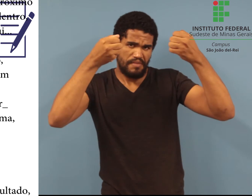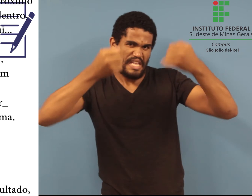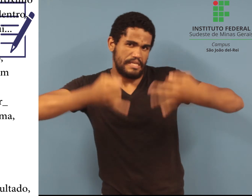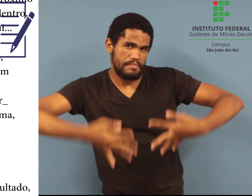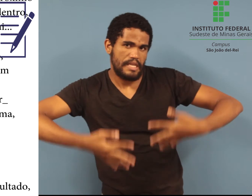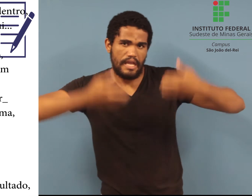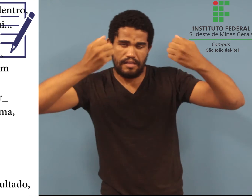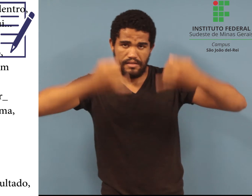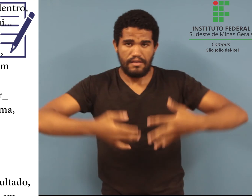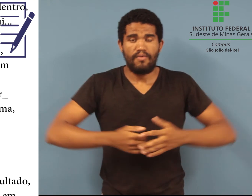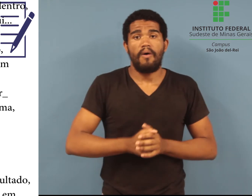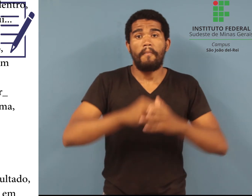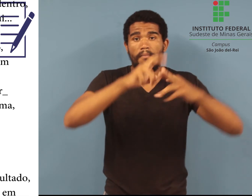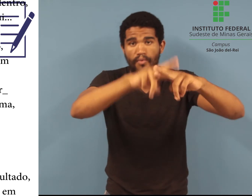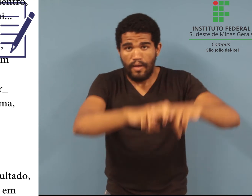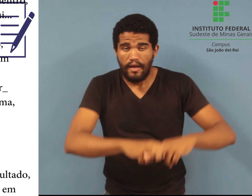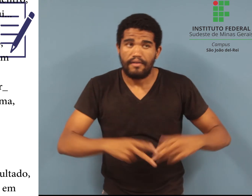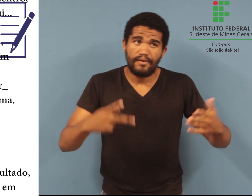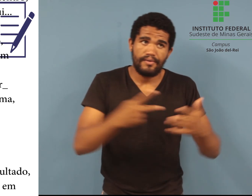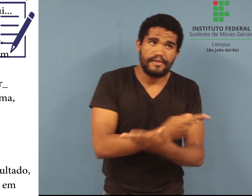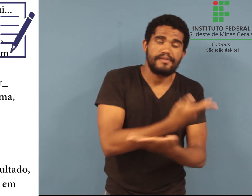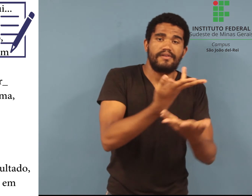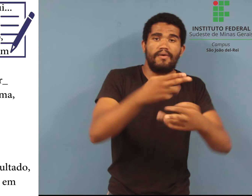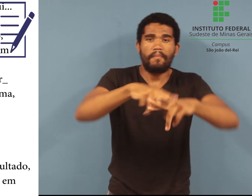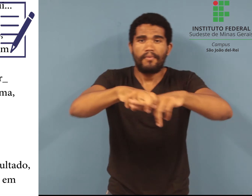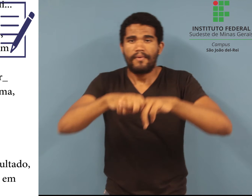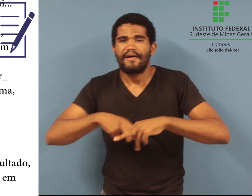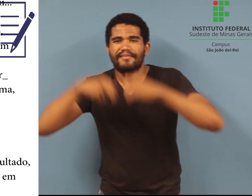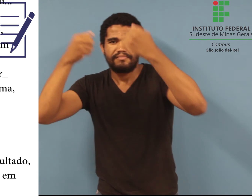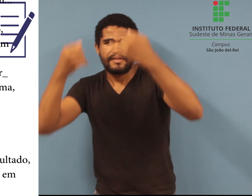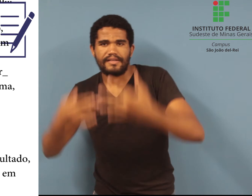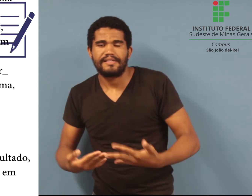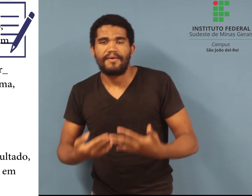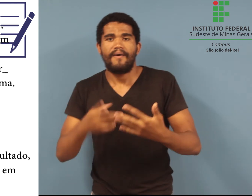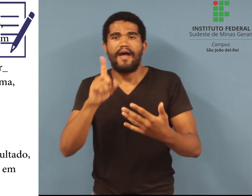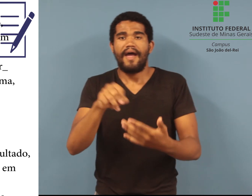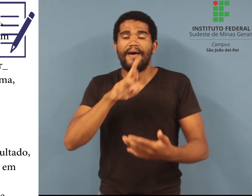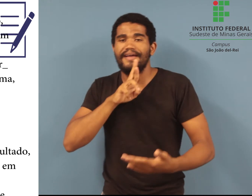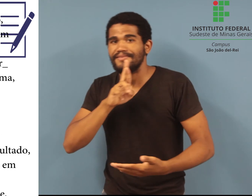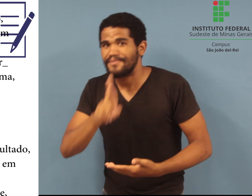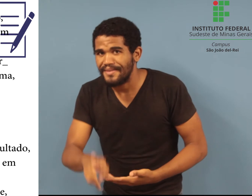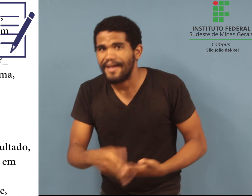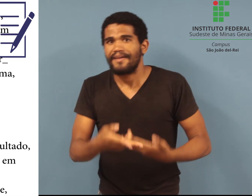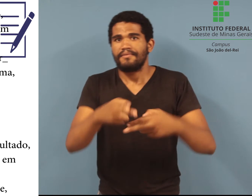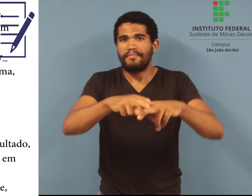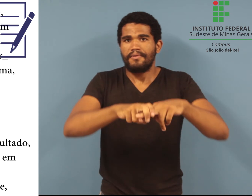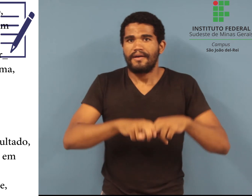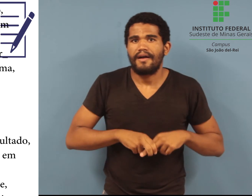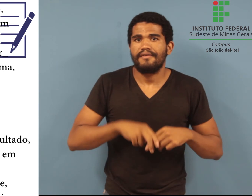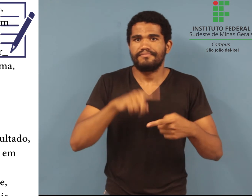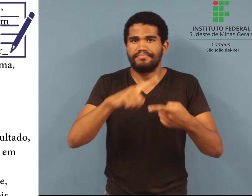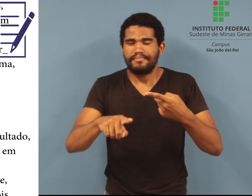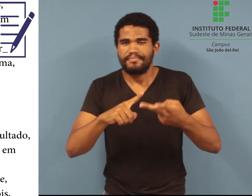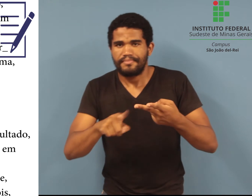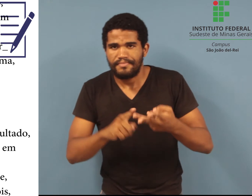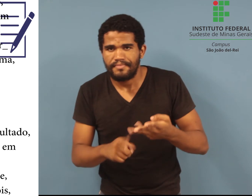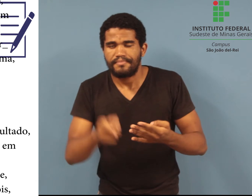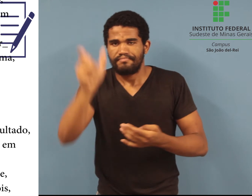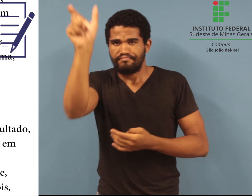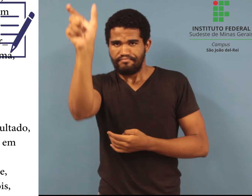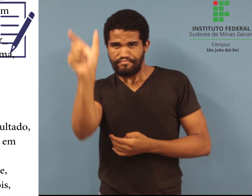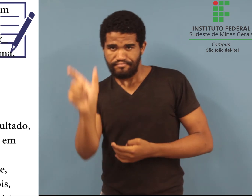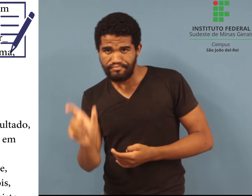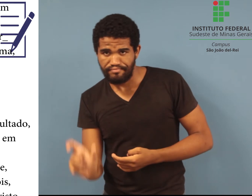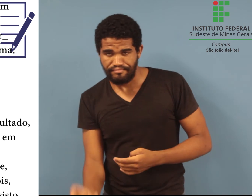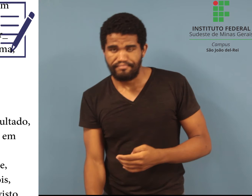Explicação. Por consequência, por conseguinte, como resultado, por isso, por causa de, em virtude de, assim, de fato,